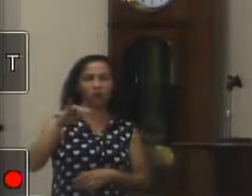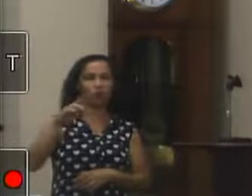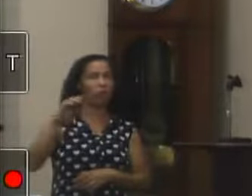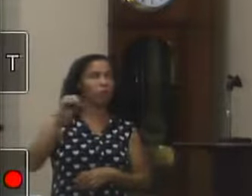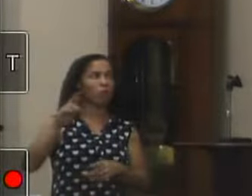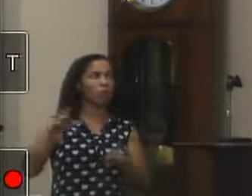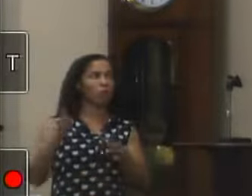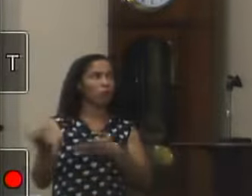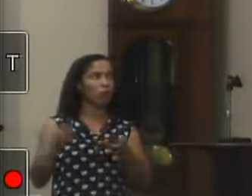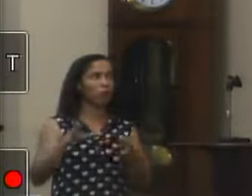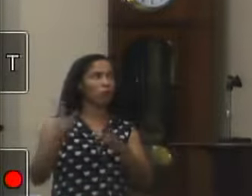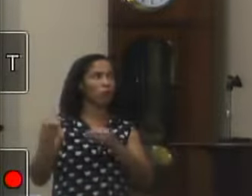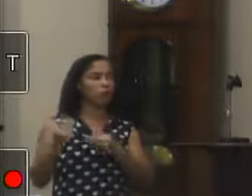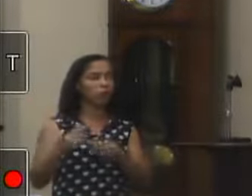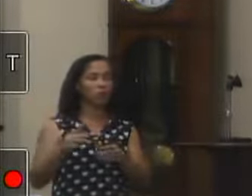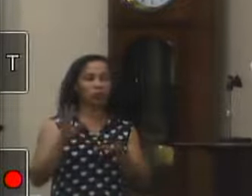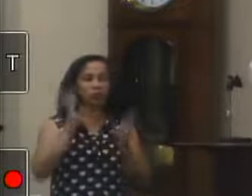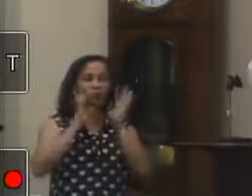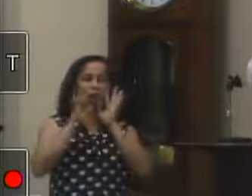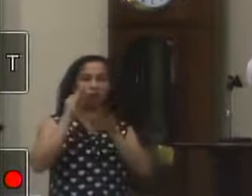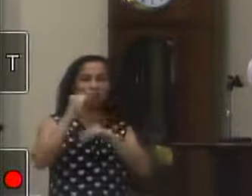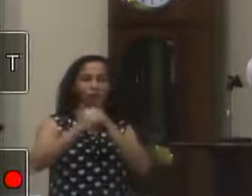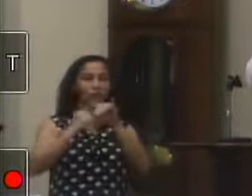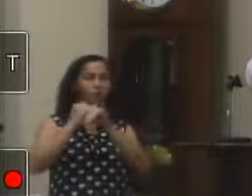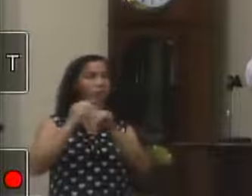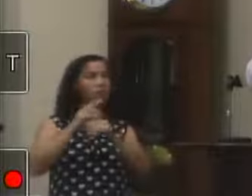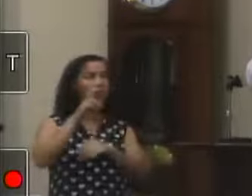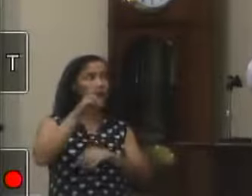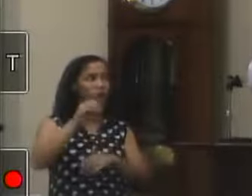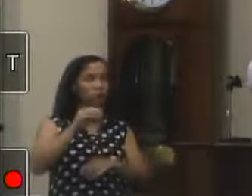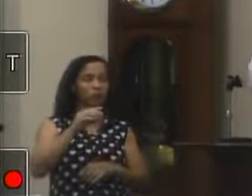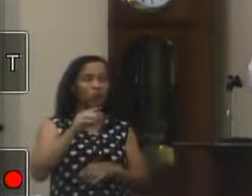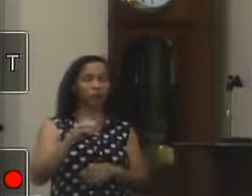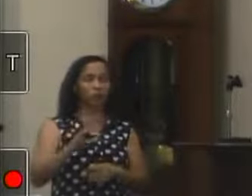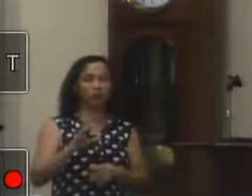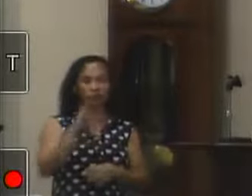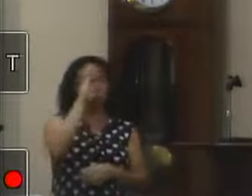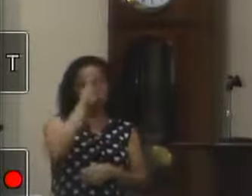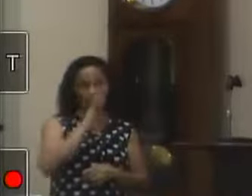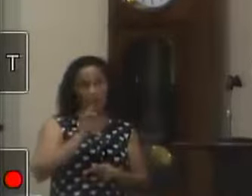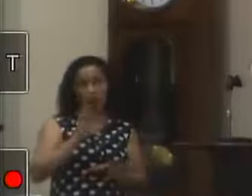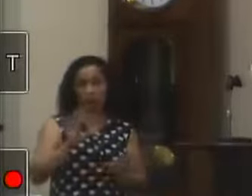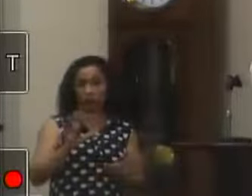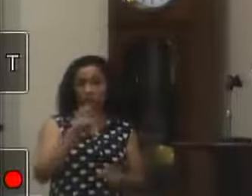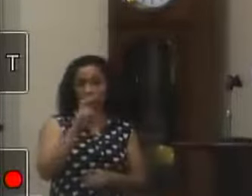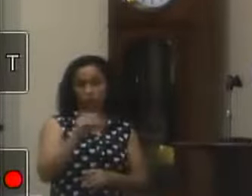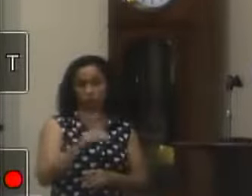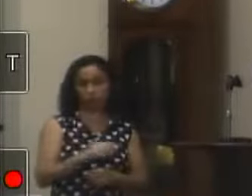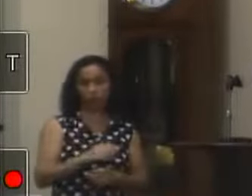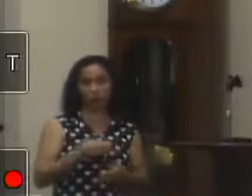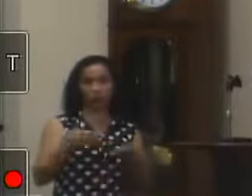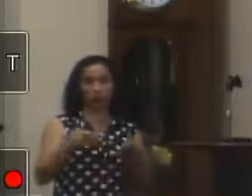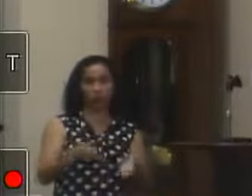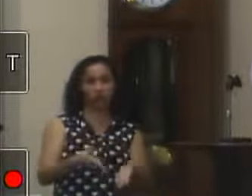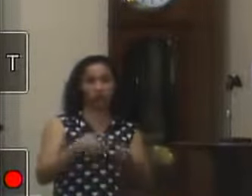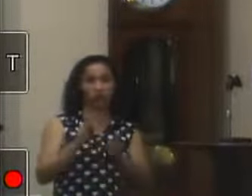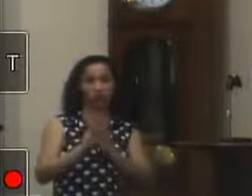mundo convidado, quem acompanha a nossa rede social, serão apenas 50 isenções que vão ser distribuídos senhas por ordem de